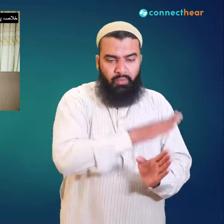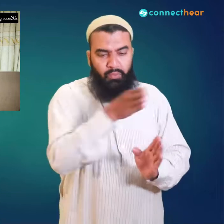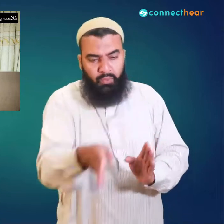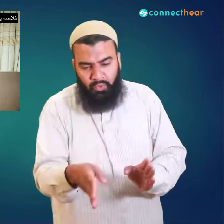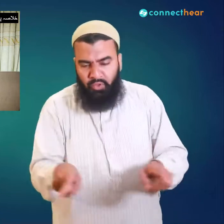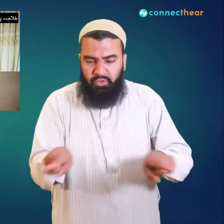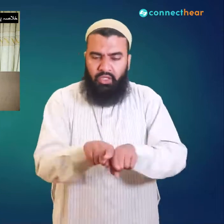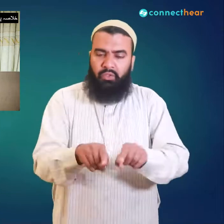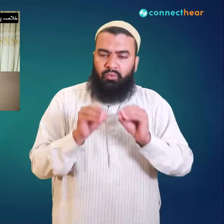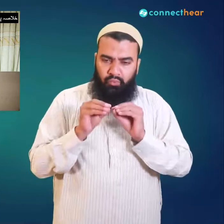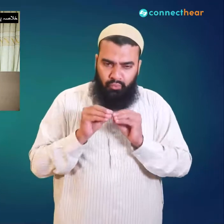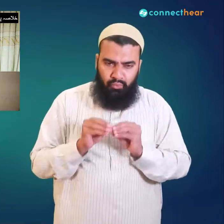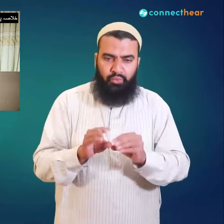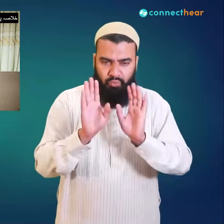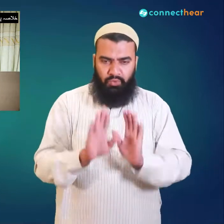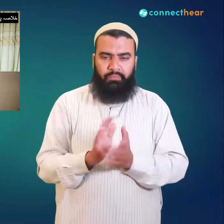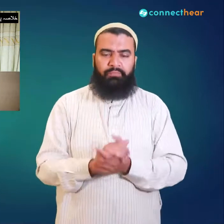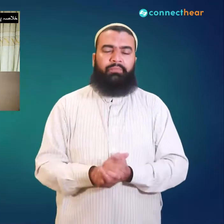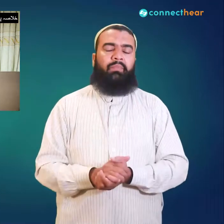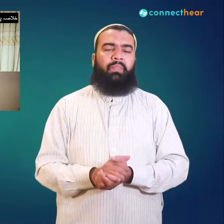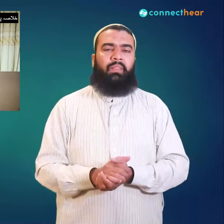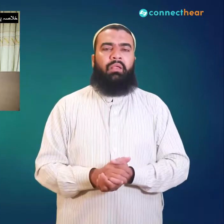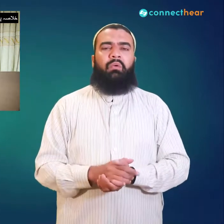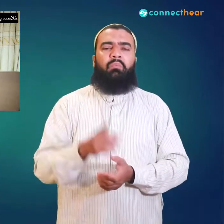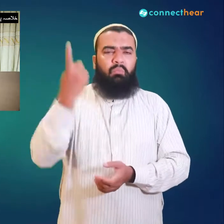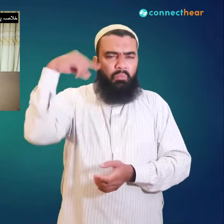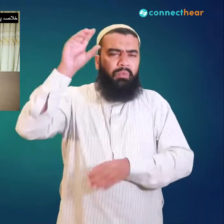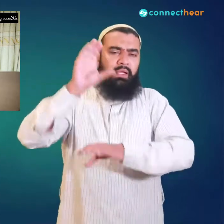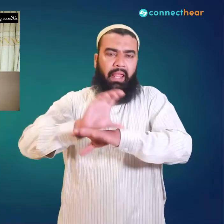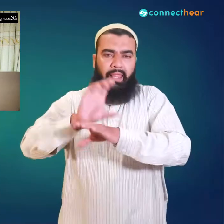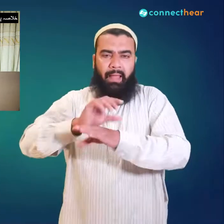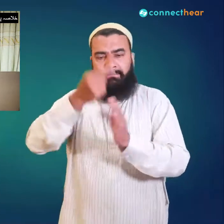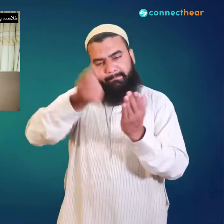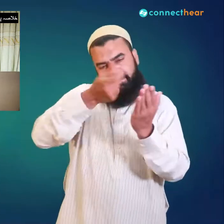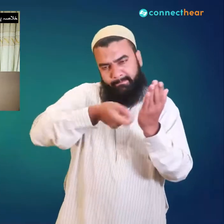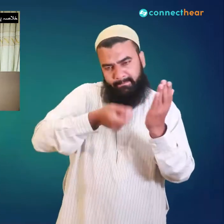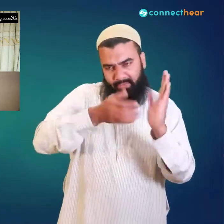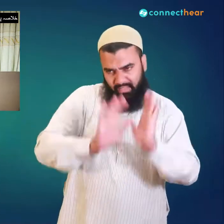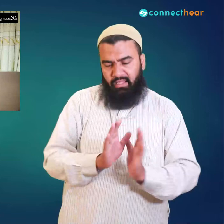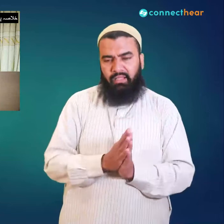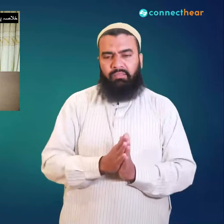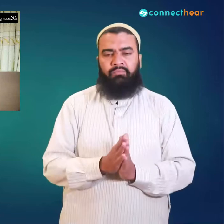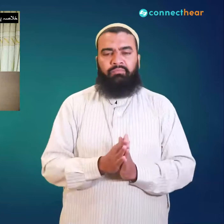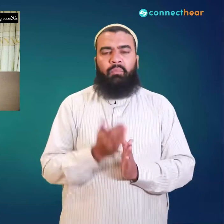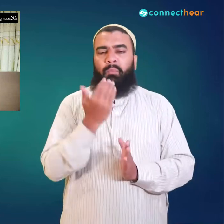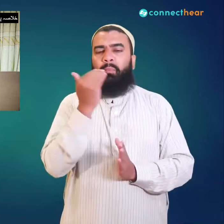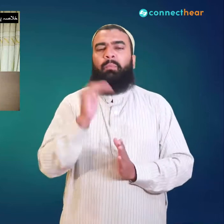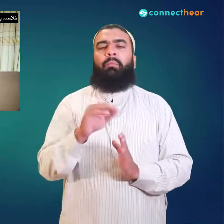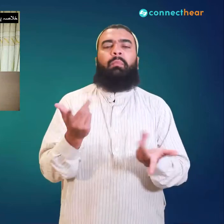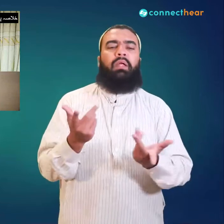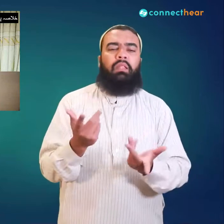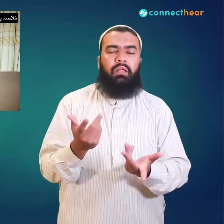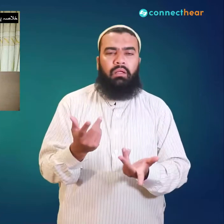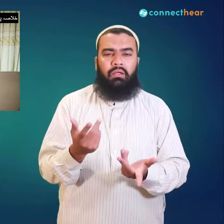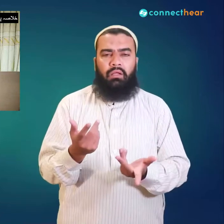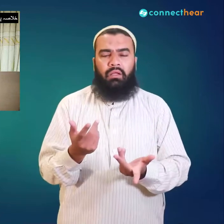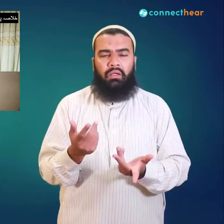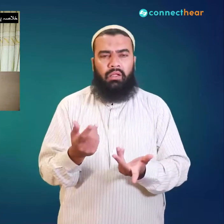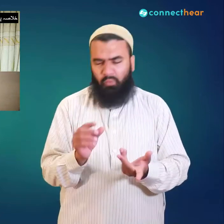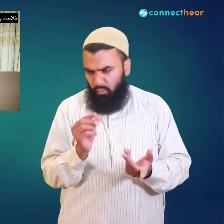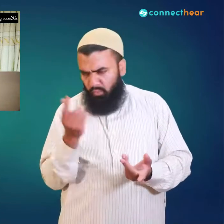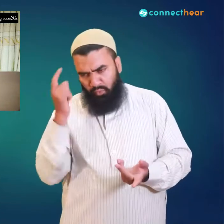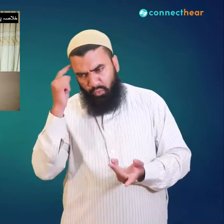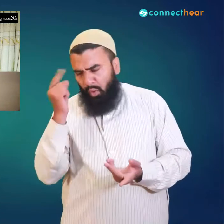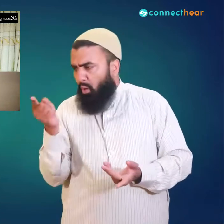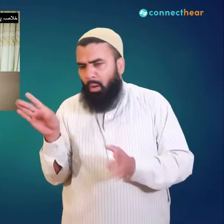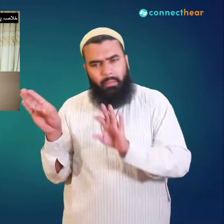بعض قرات کے ماہرین یہ فرماتے ہیں کہ اگر اس کو اگلی براۃ من اللہ کے ساتھ ملا لیا جائے